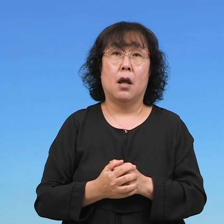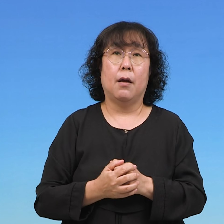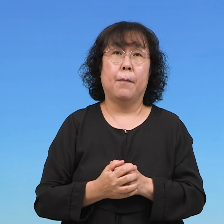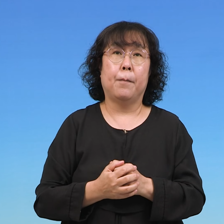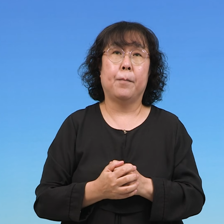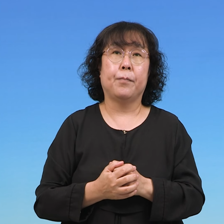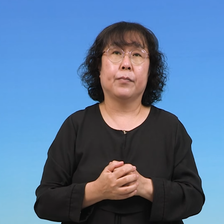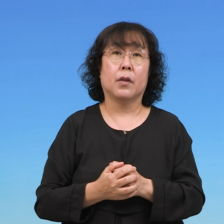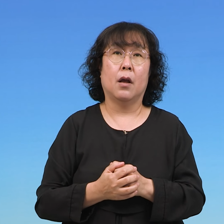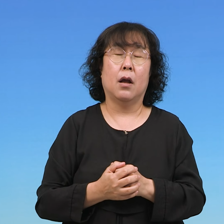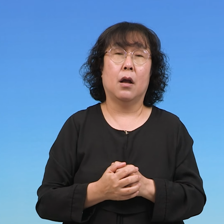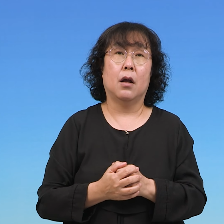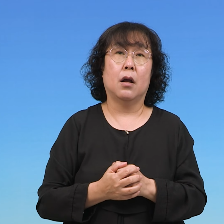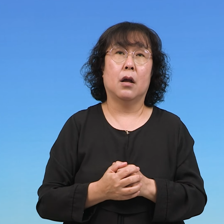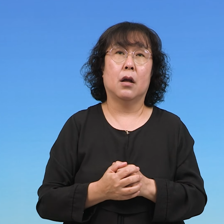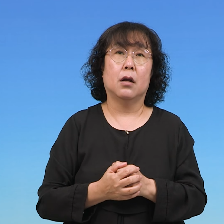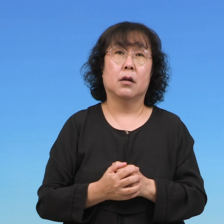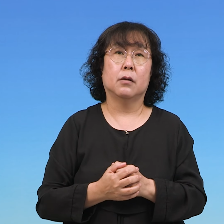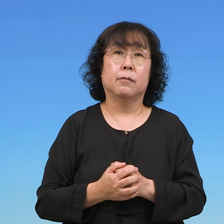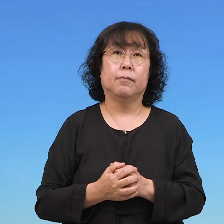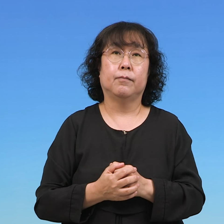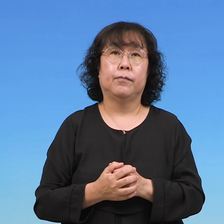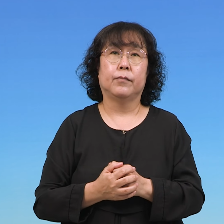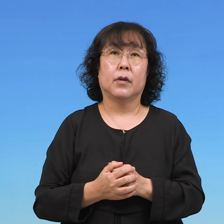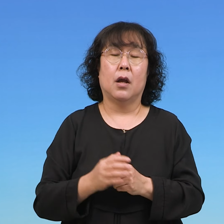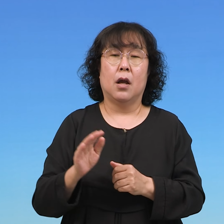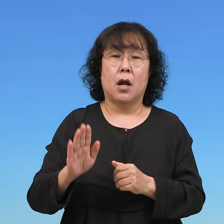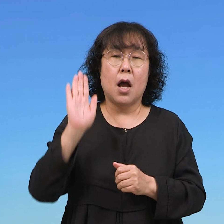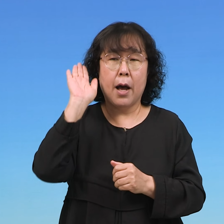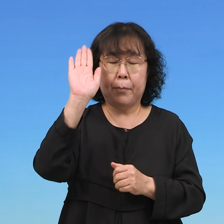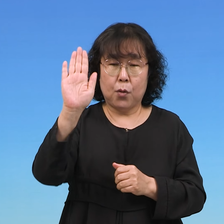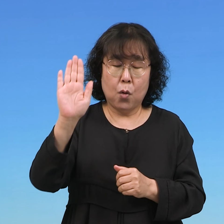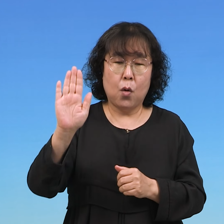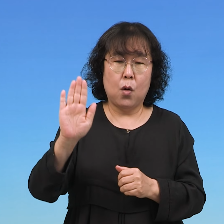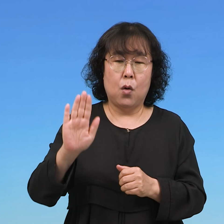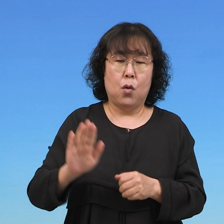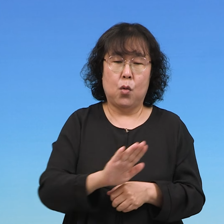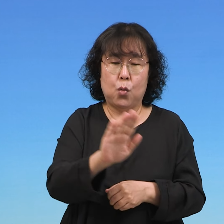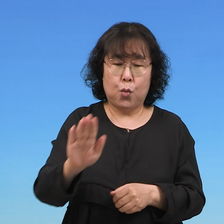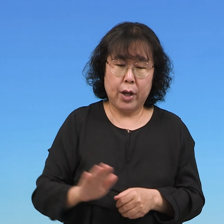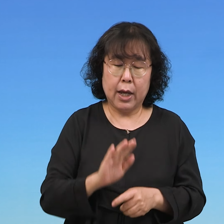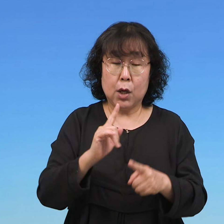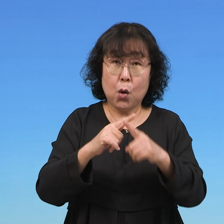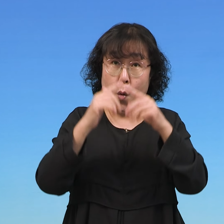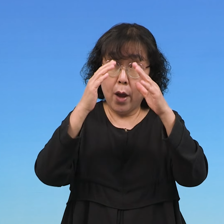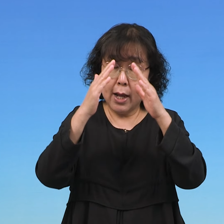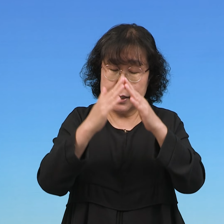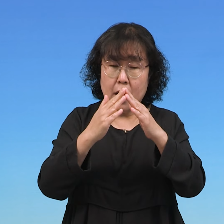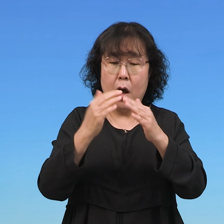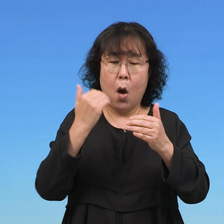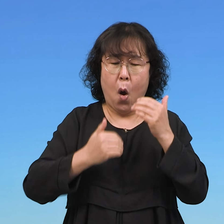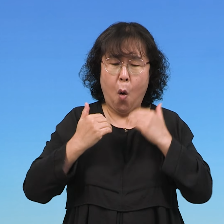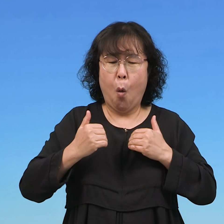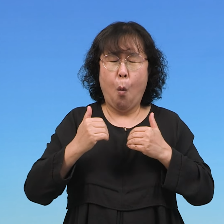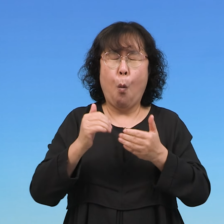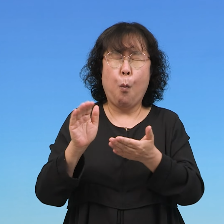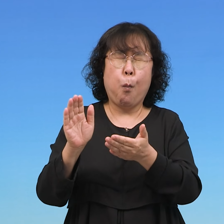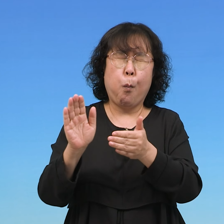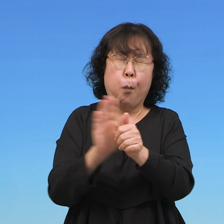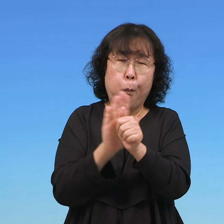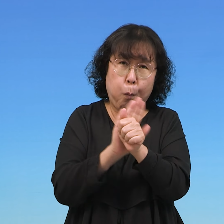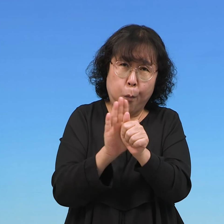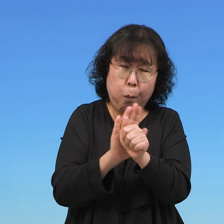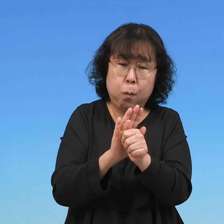우리 교회가 하게 될 환대를 경험하는 교회, 이걸 연습하는 실습의 장이 됐으면